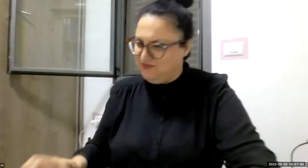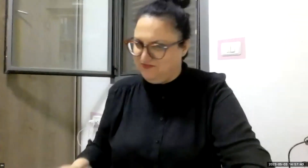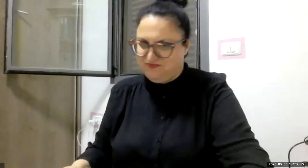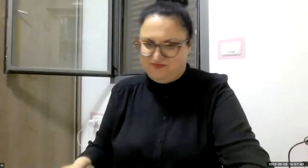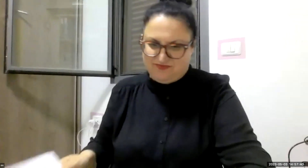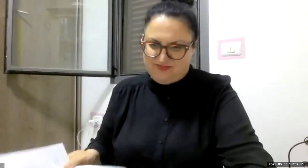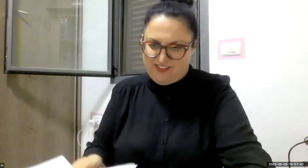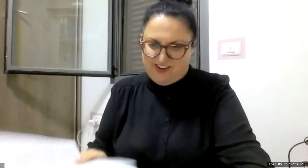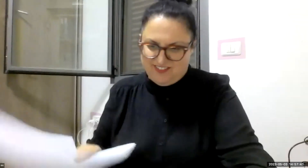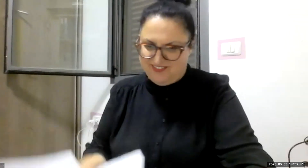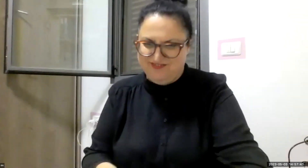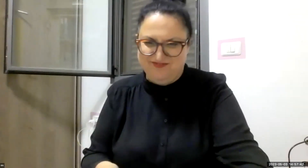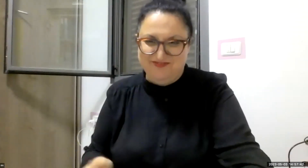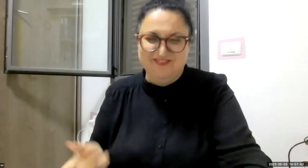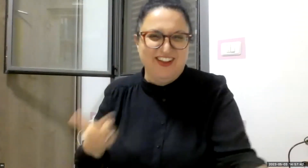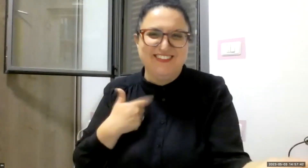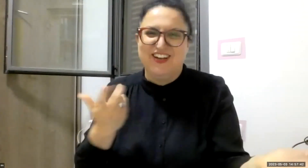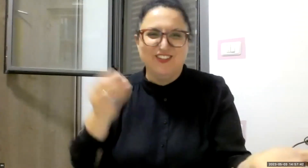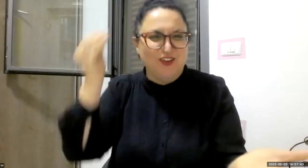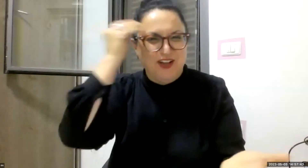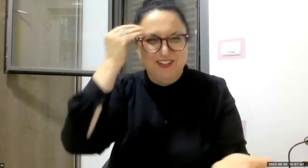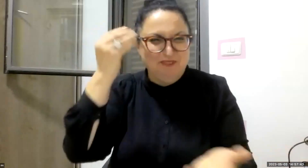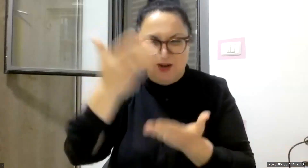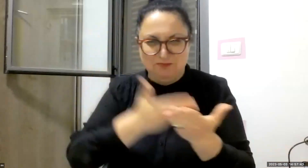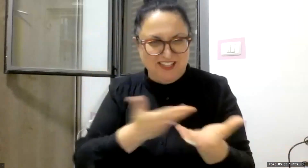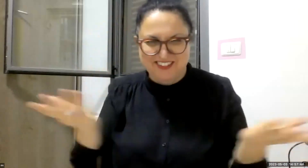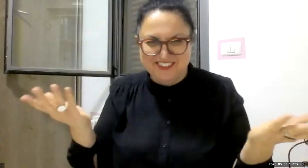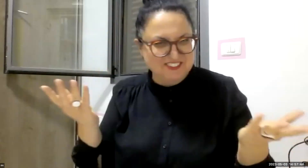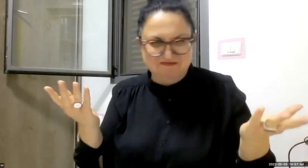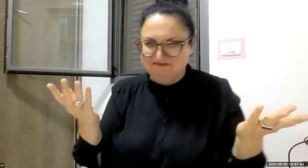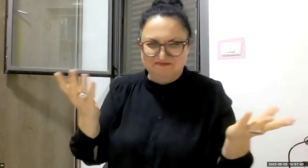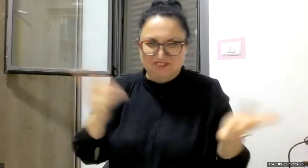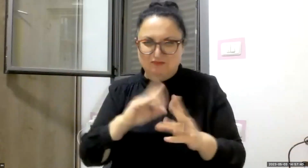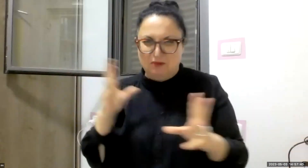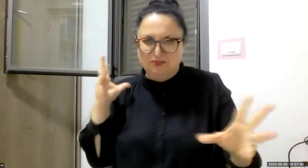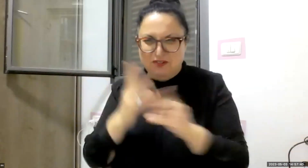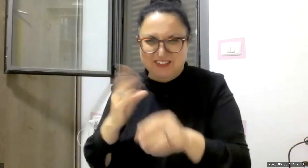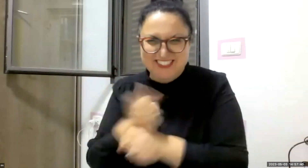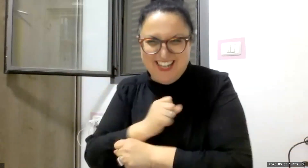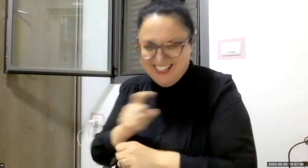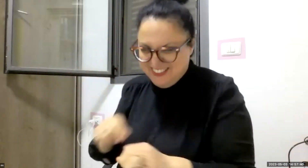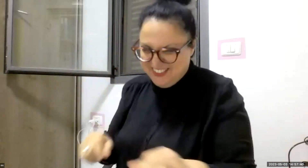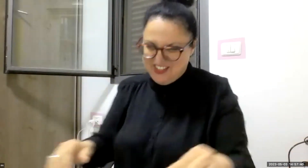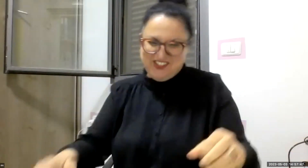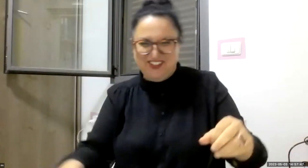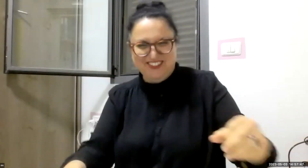אוקיי, אז בואו נתחיל. מה זו חרשות? אני לא זוכרת בעל פה, אני לא מצליחה,